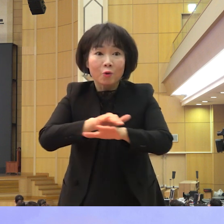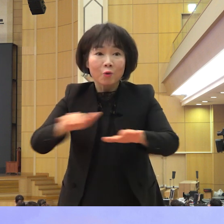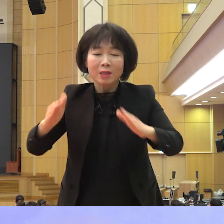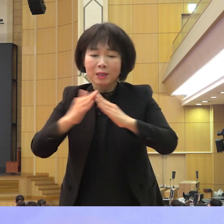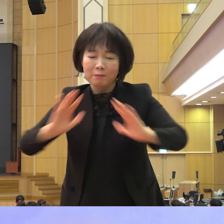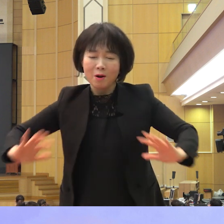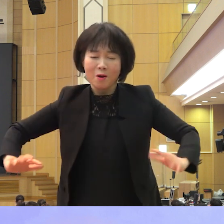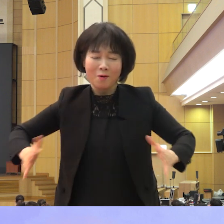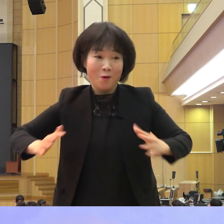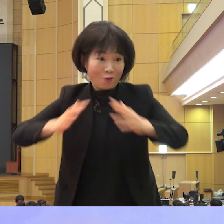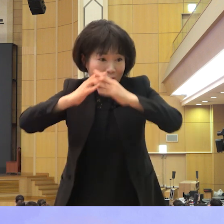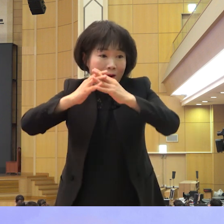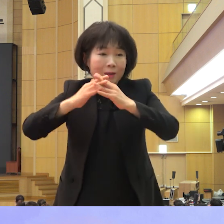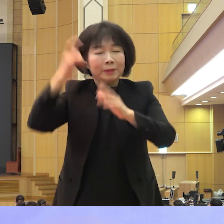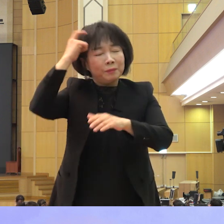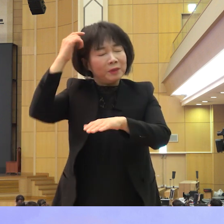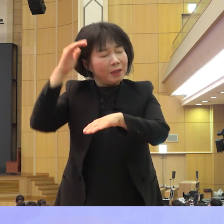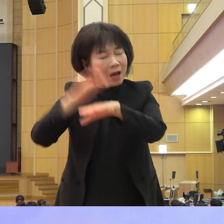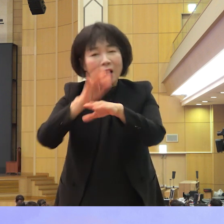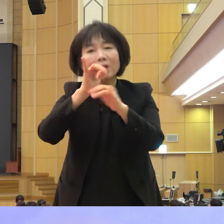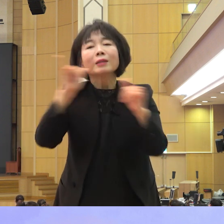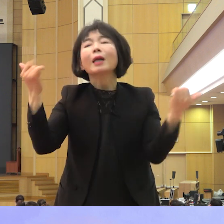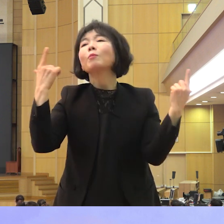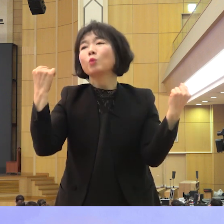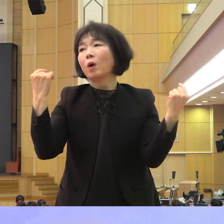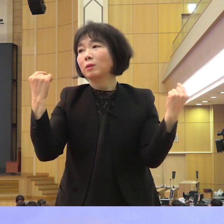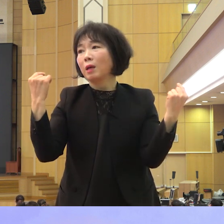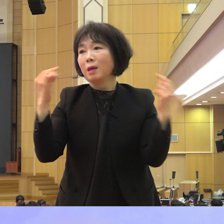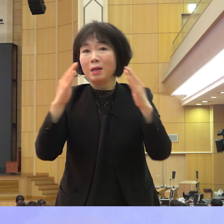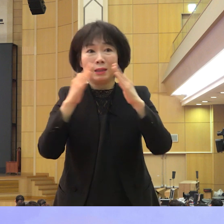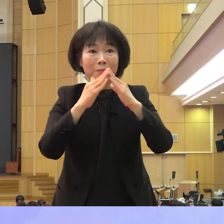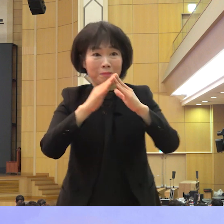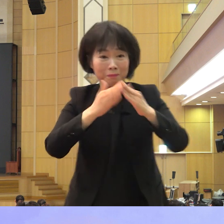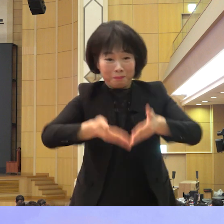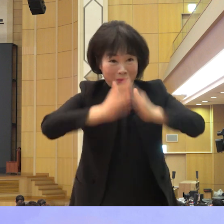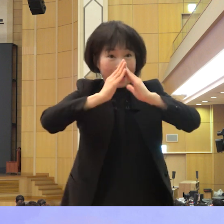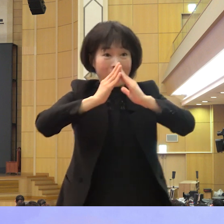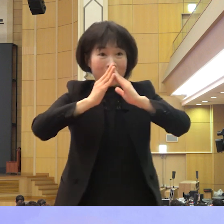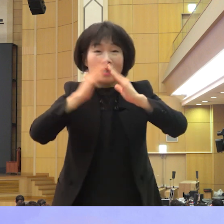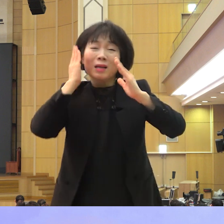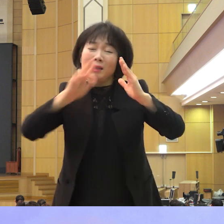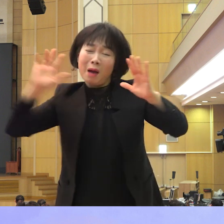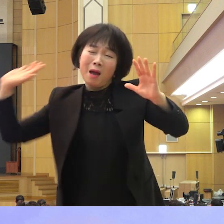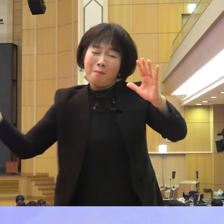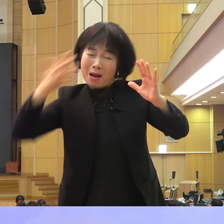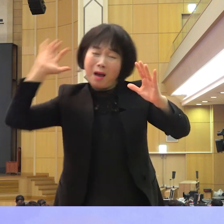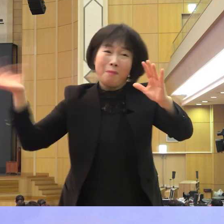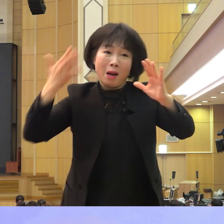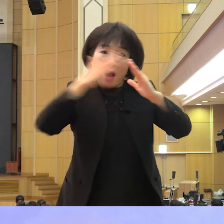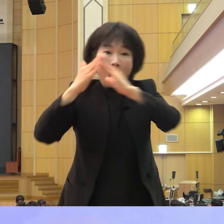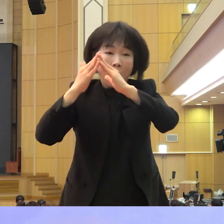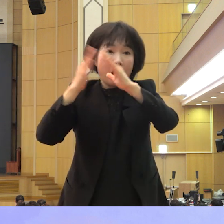집을 지은 지혜로운 사람 같으니 창수가 나고 바람이 불어도 무너지지 않지만은,